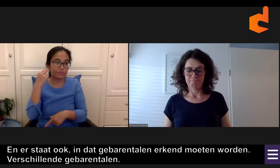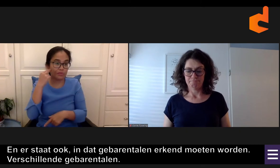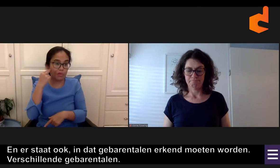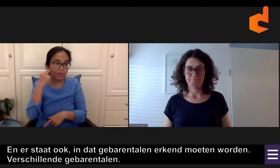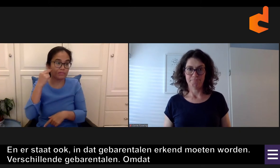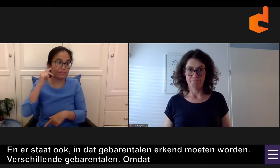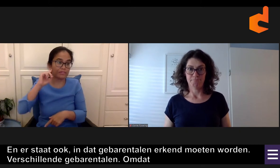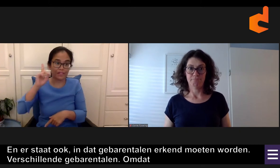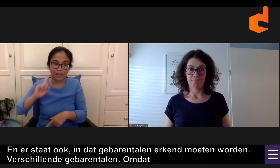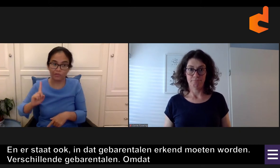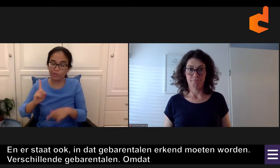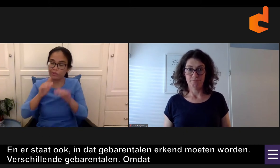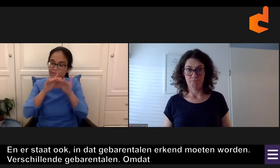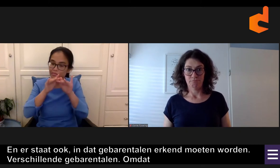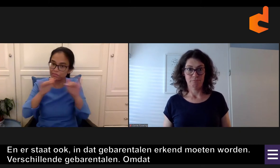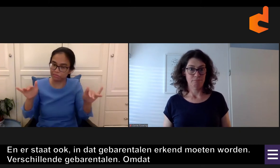gebarentalen echte talen.